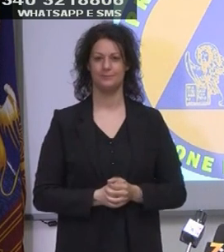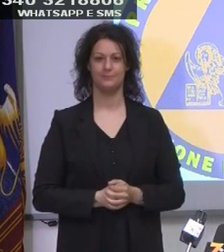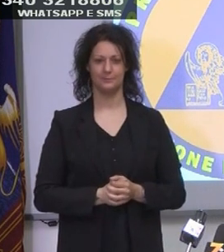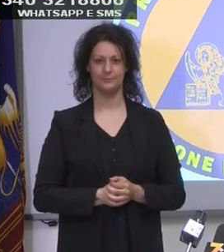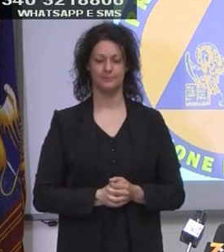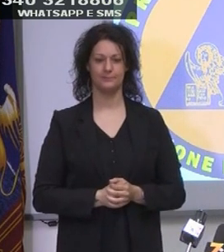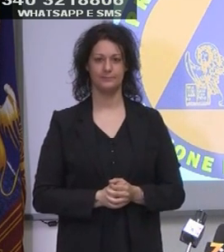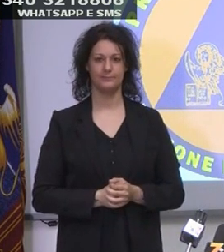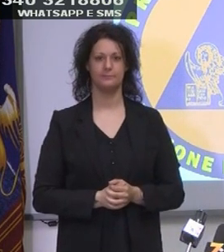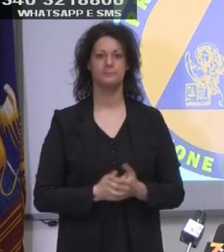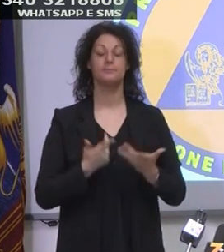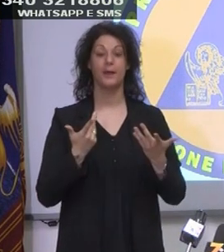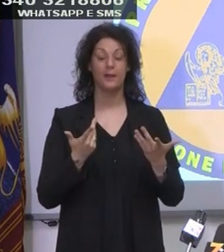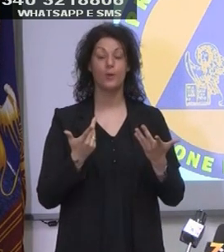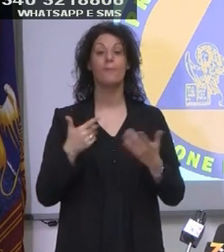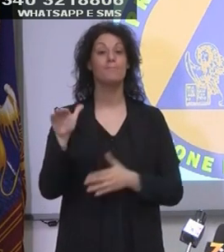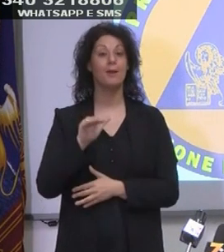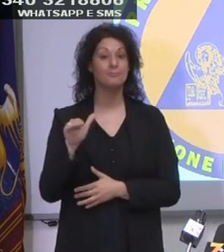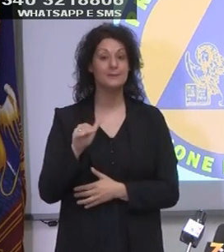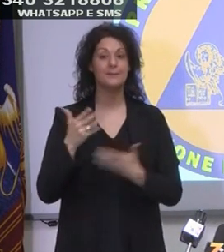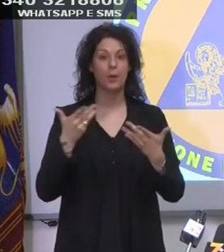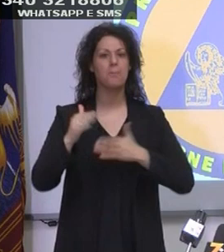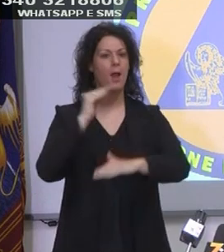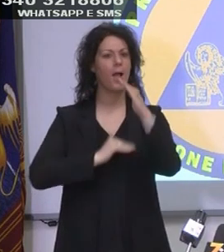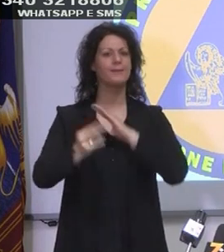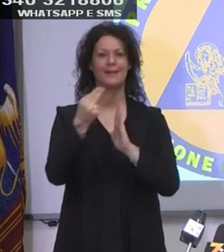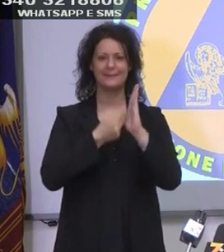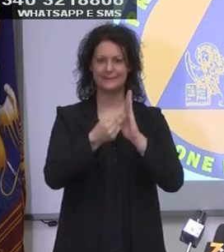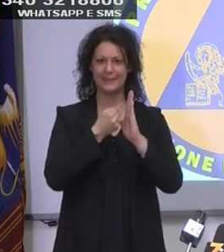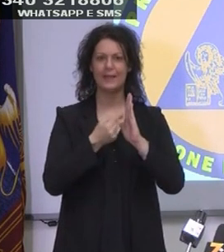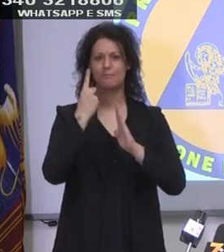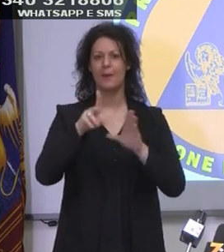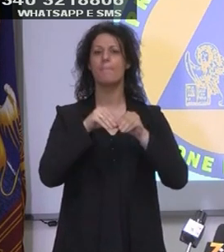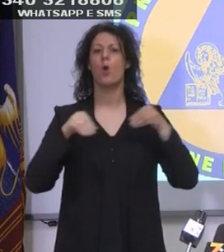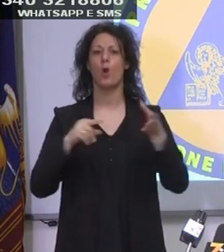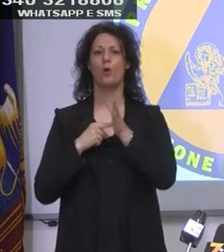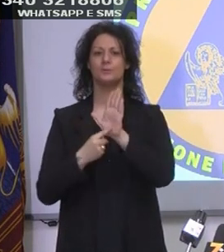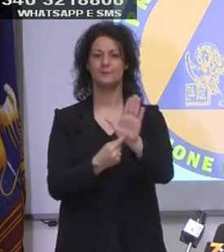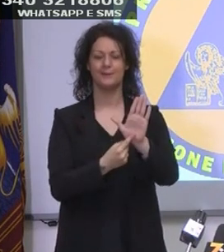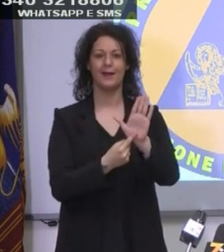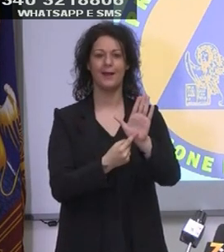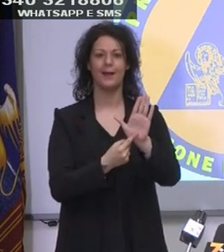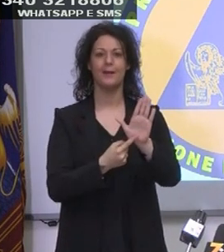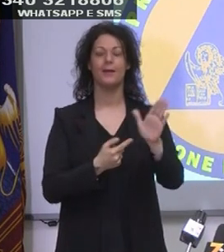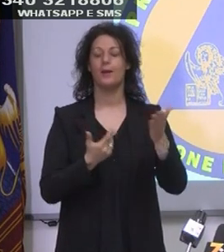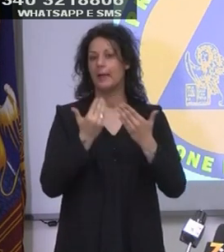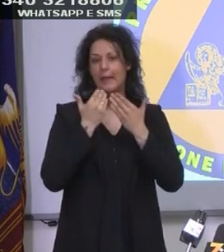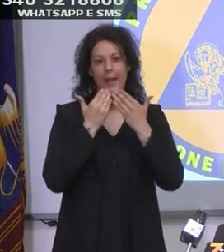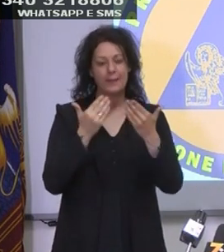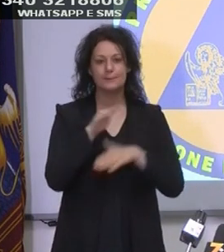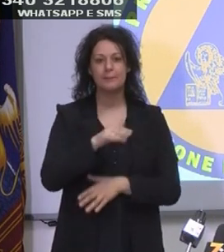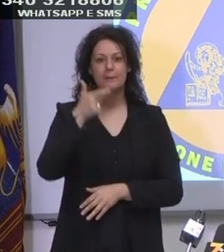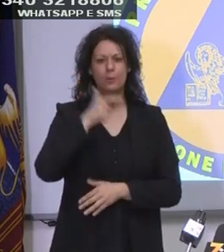E quindi mandano i disegni per la mostra, ma ricordiamolo, ringrazio i bimbi, siamo sommersi da